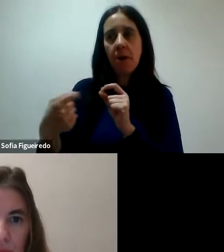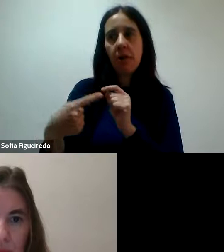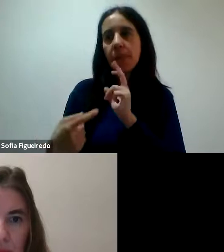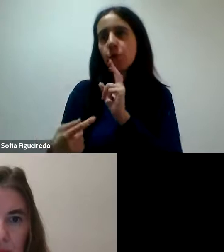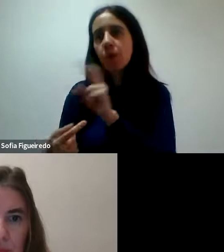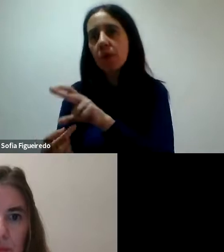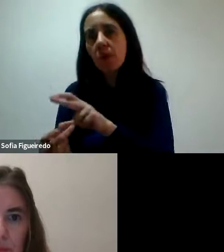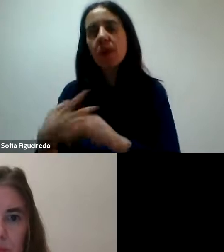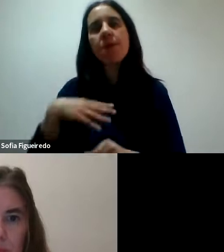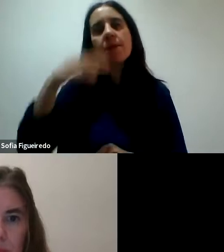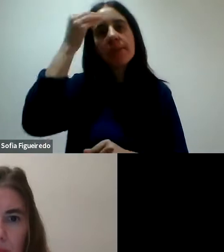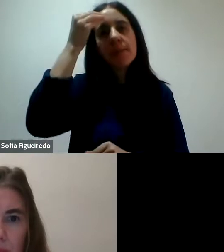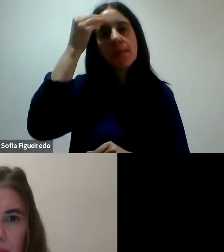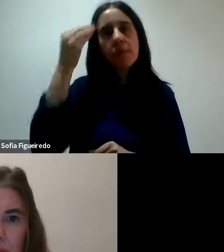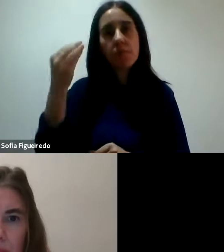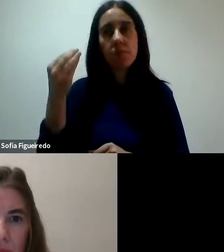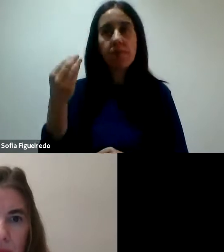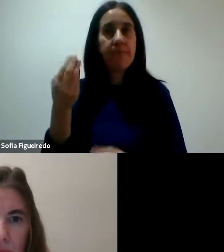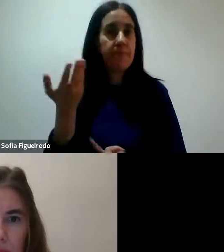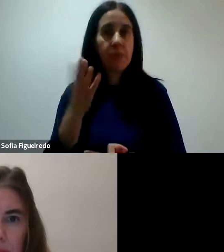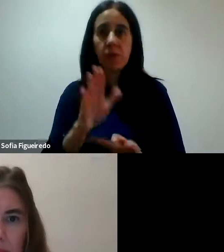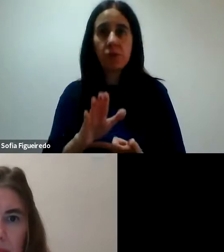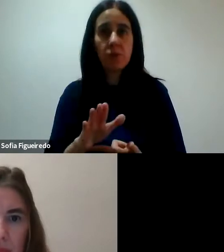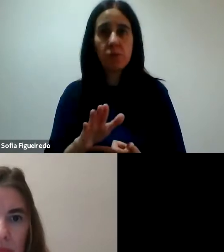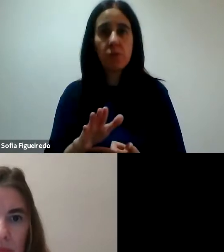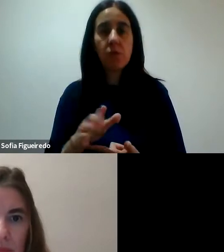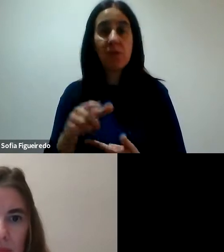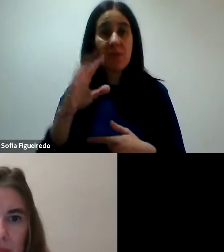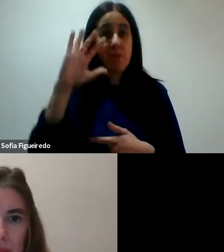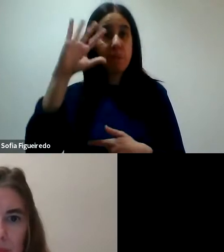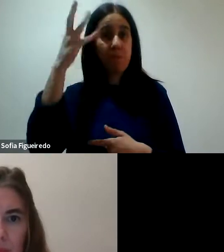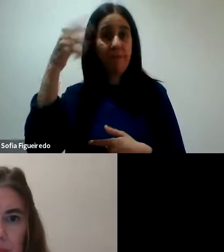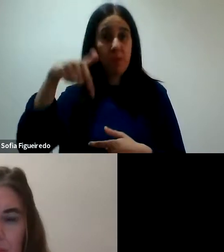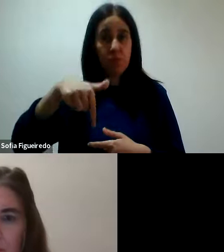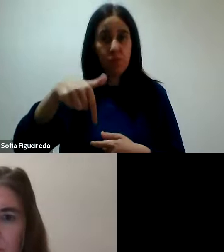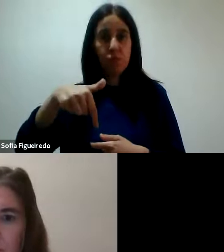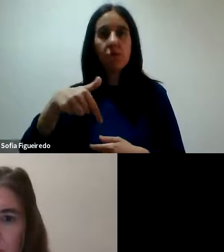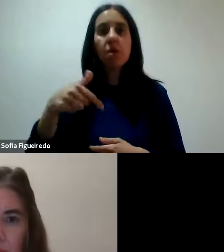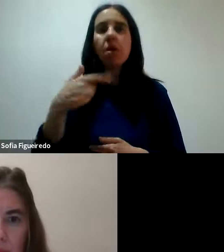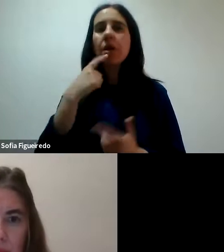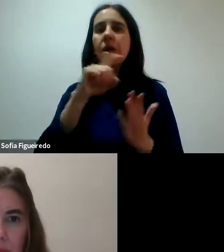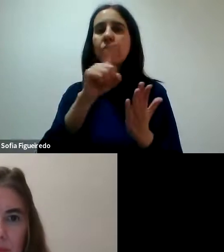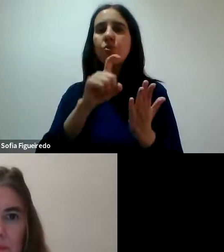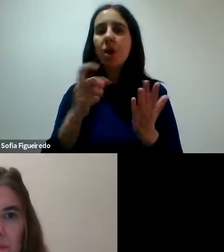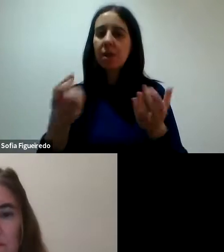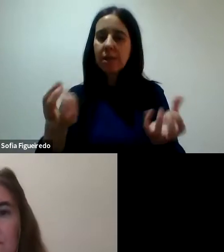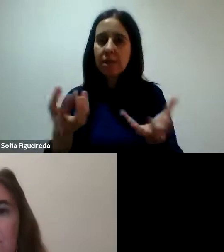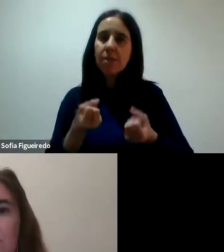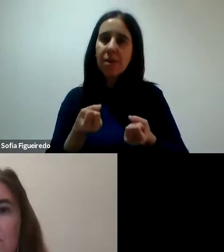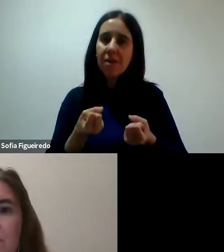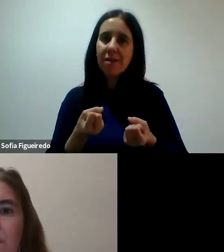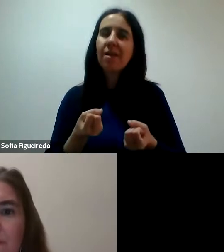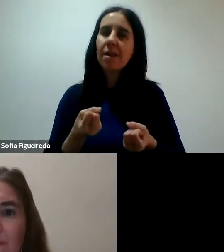porque é que, no caso de eventos como este, receber questionários. Portanto, receber